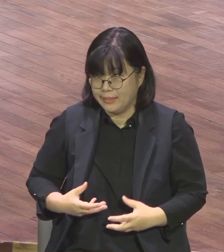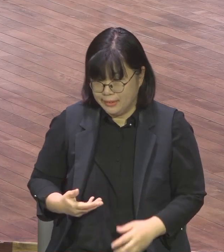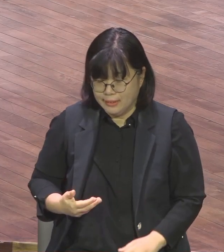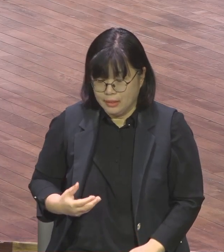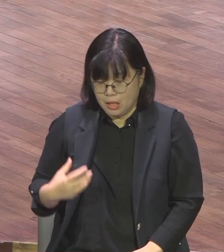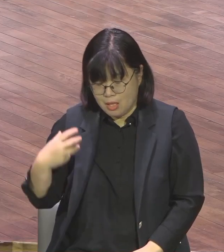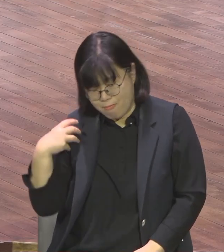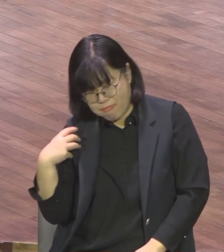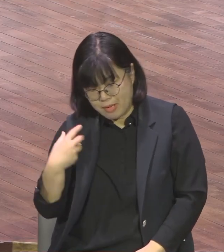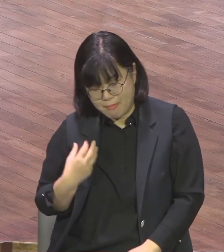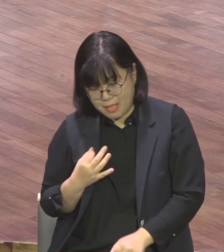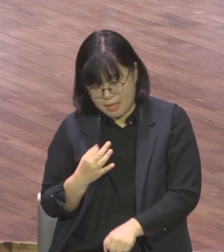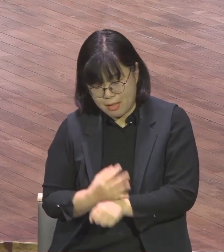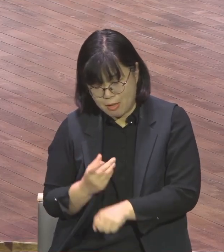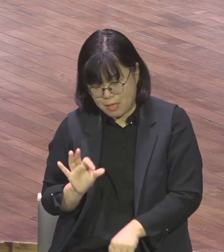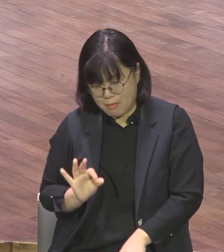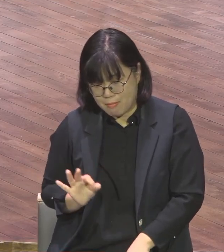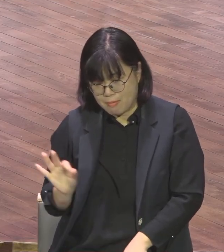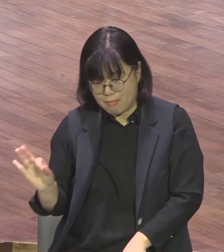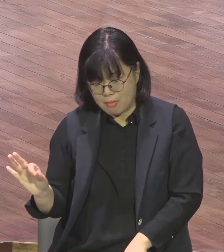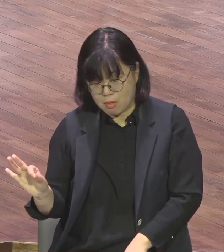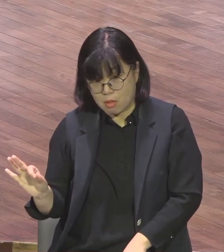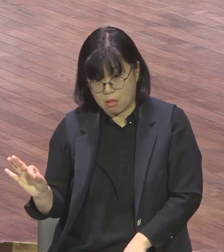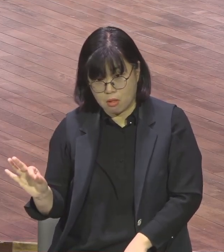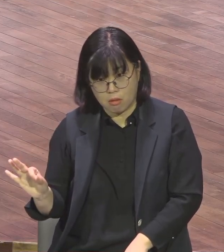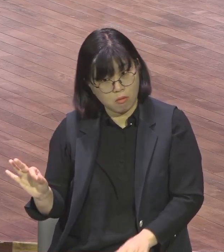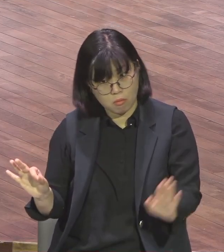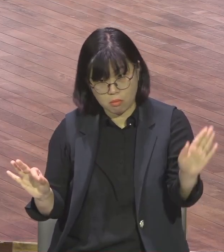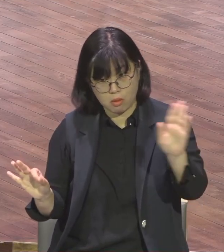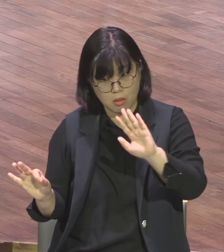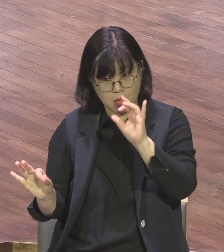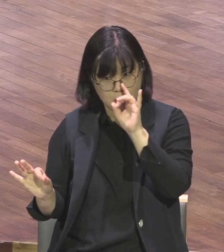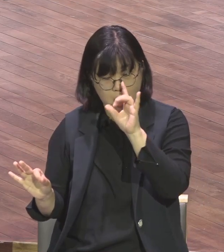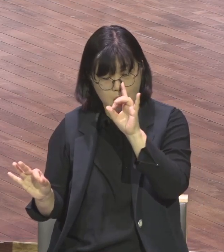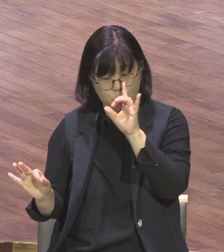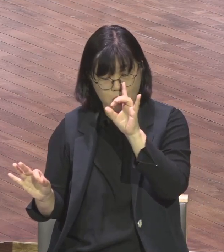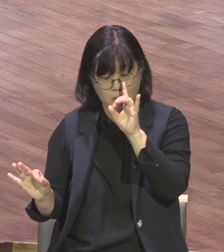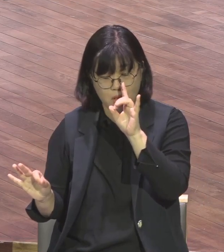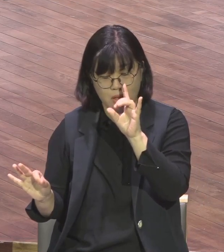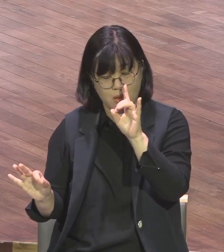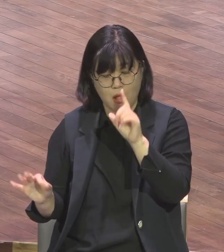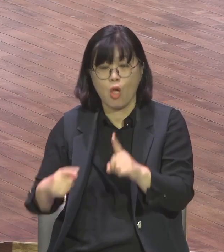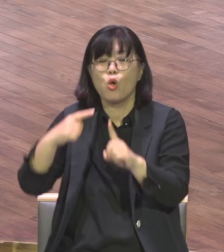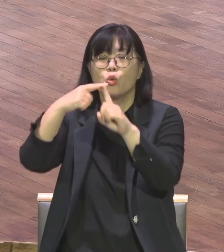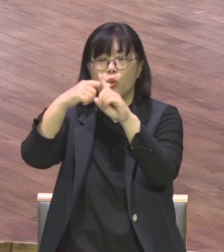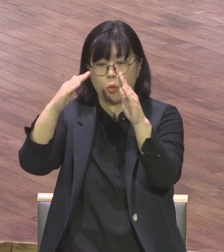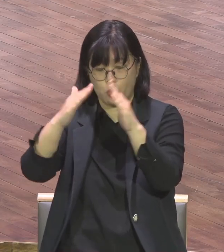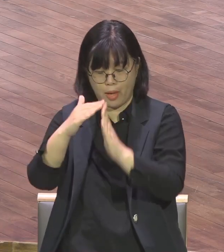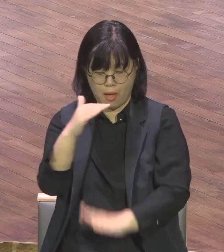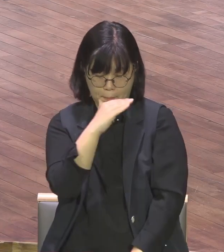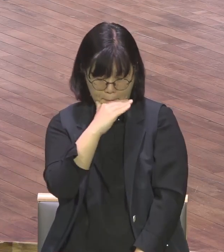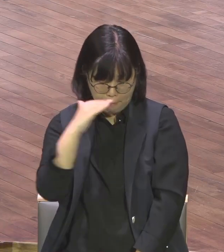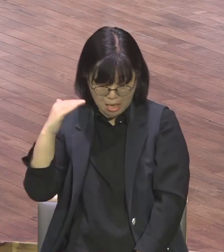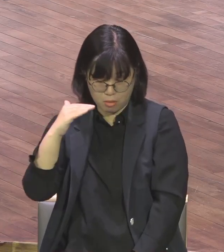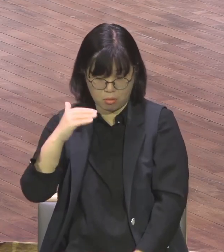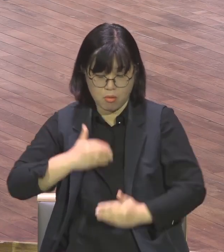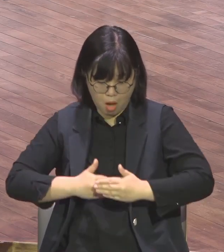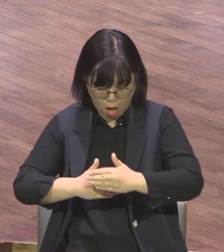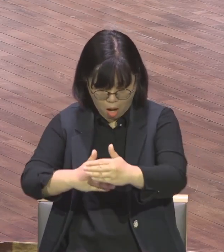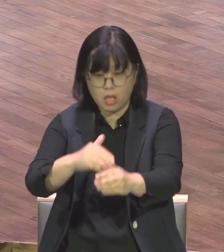되면 뭐 좀 주면 좋은데 그것도 직접 주면 안 돼요. 개인에게 교회 선교비 어느 선교 어느